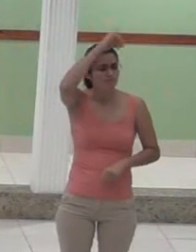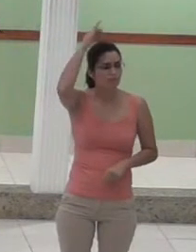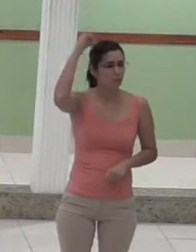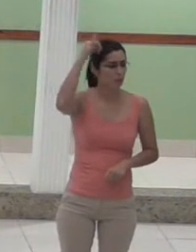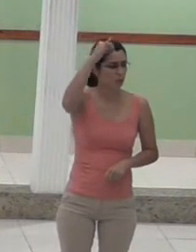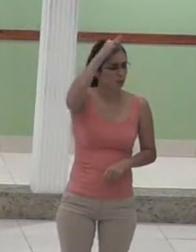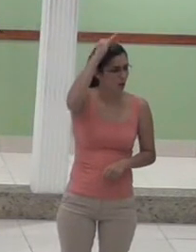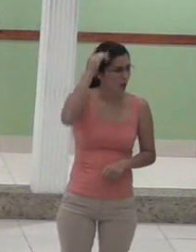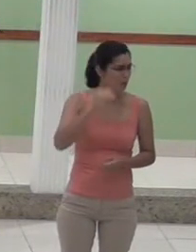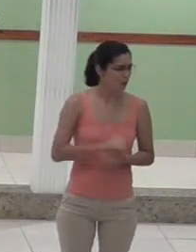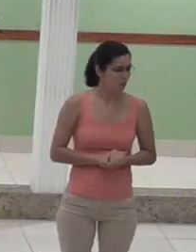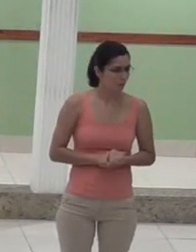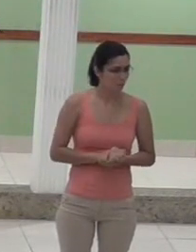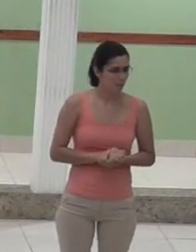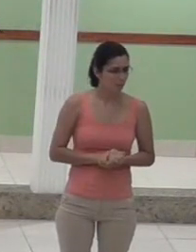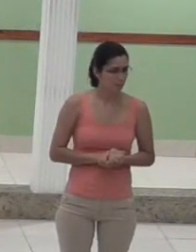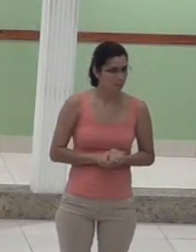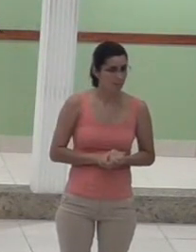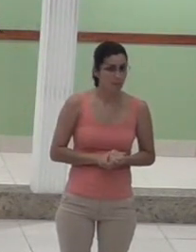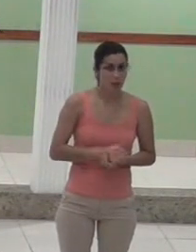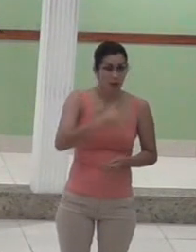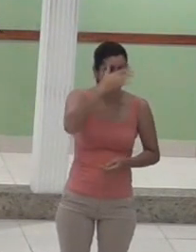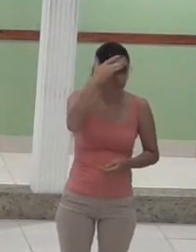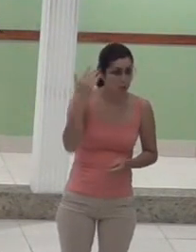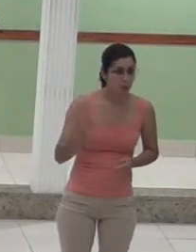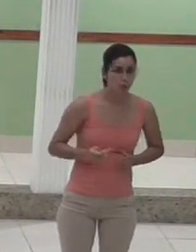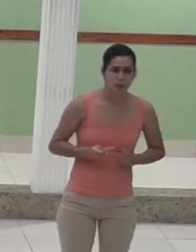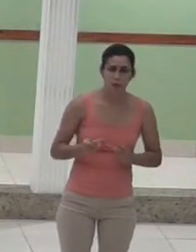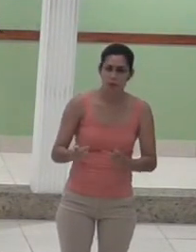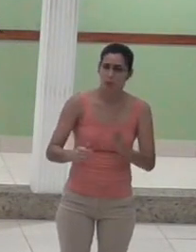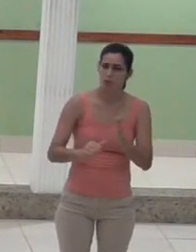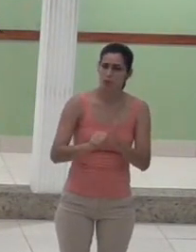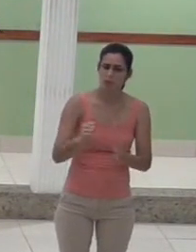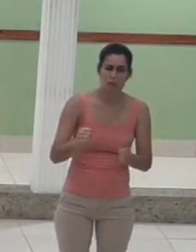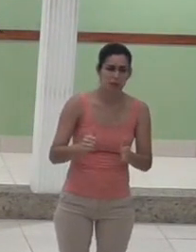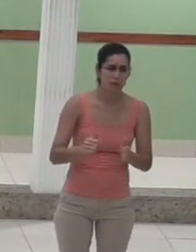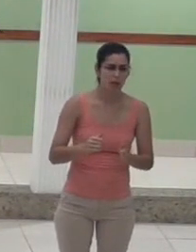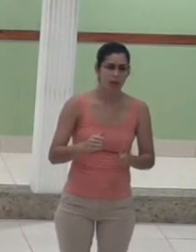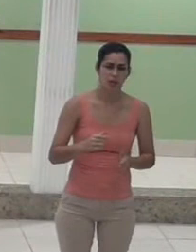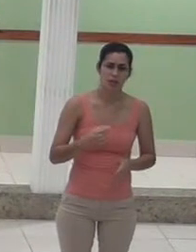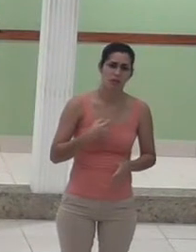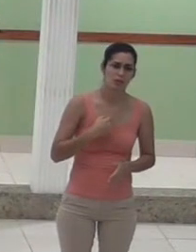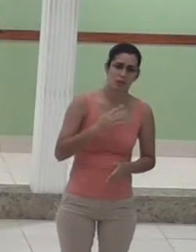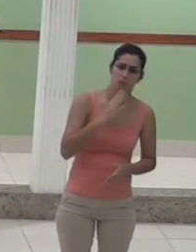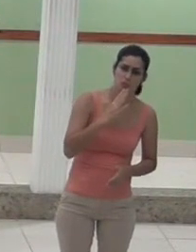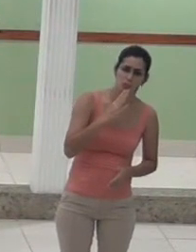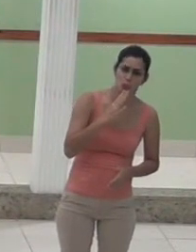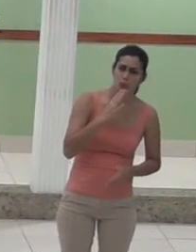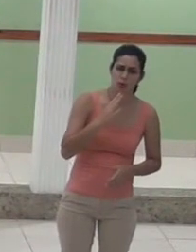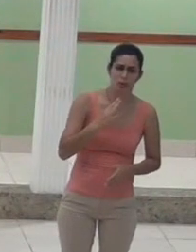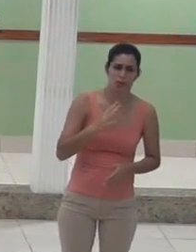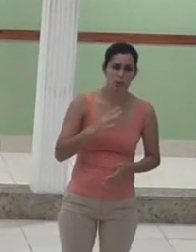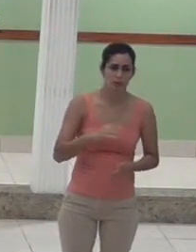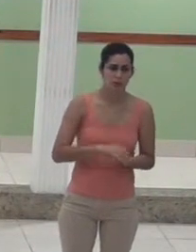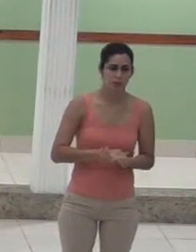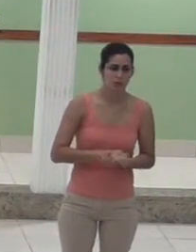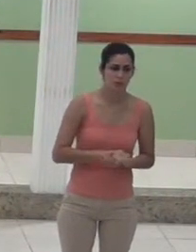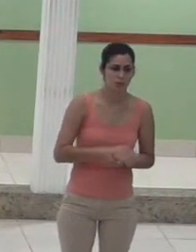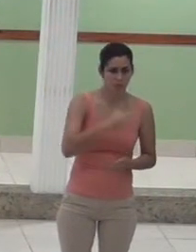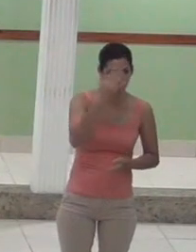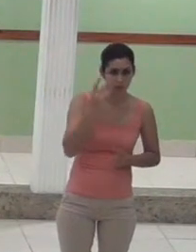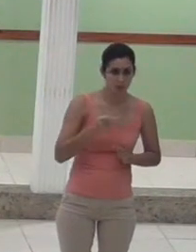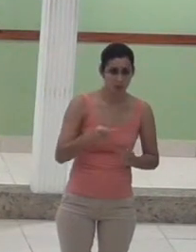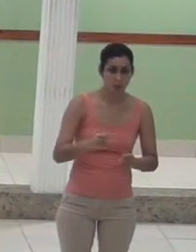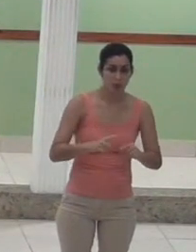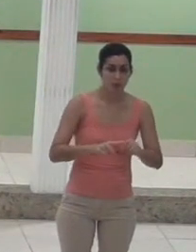para os visitantes, né, que estão aqui pela primeira vez. Eu não conheço direito as pessoas, os que estão nos visitando,